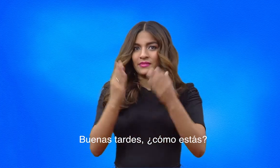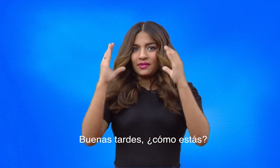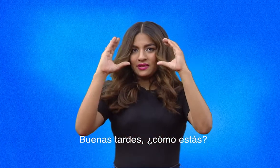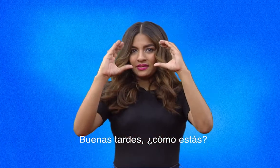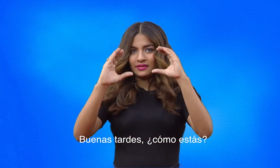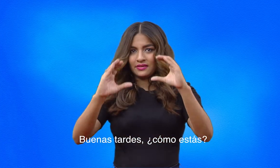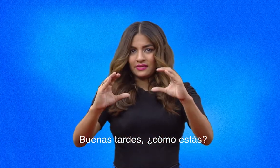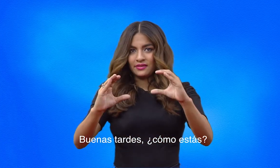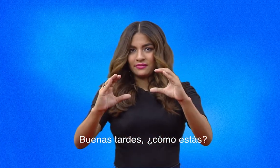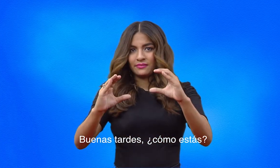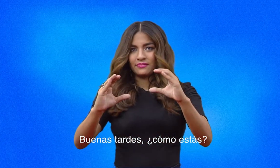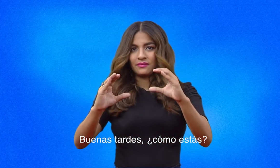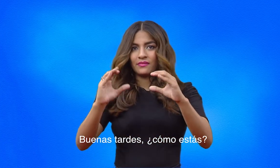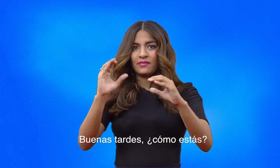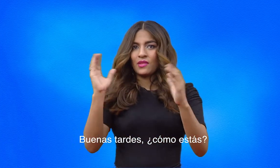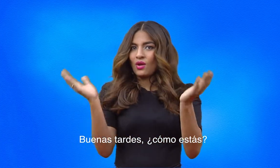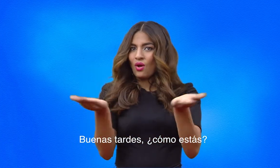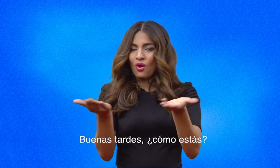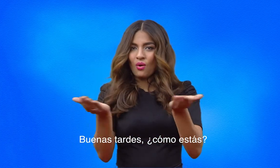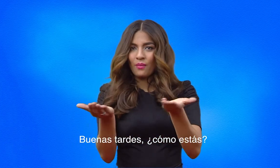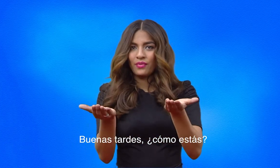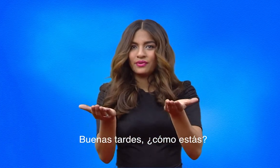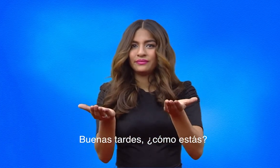Buenas tardes. ¿Cómo estás?